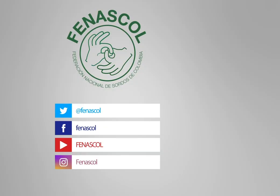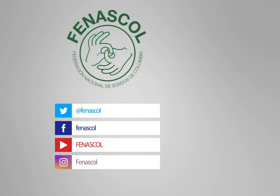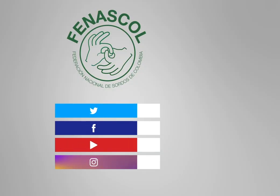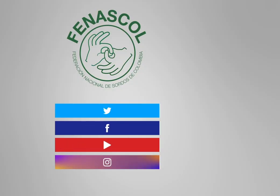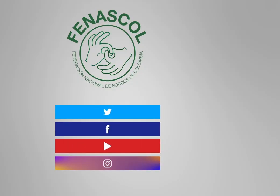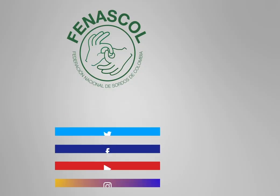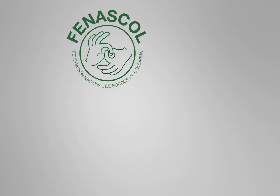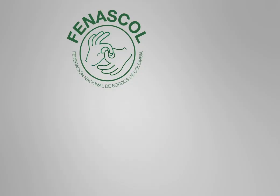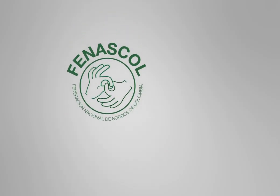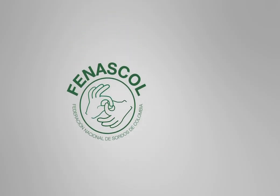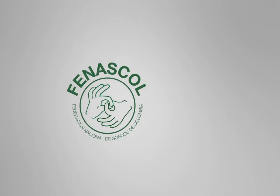¡Gracias!